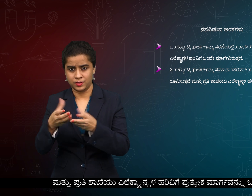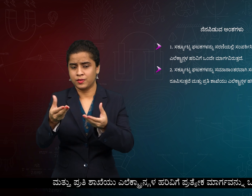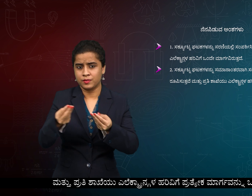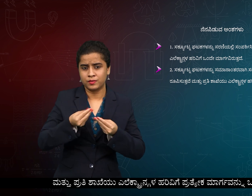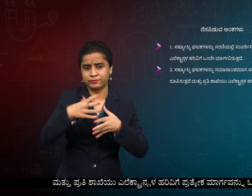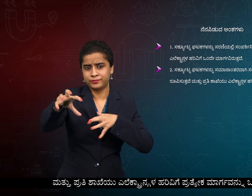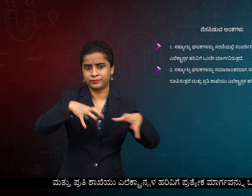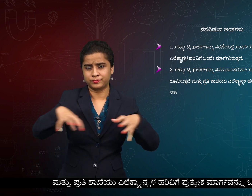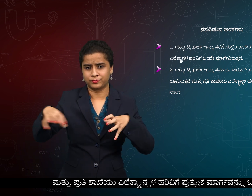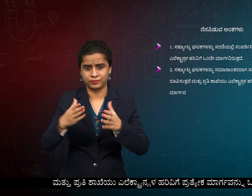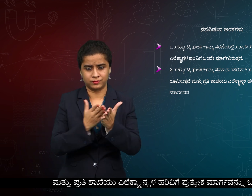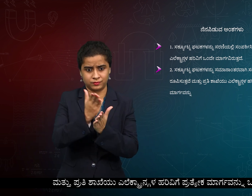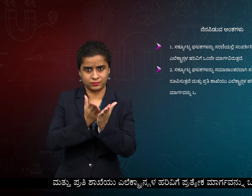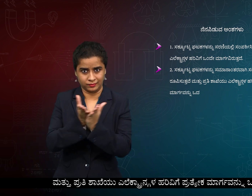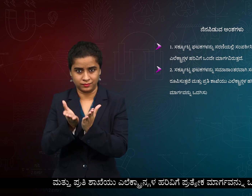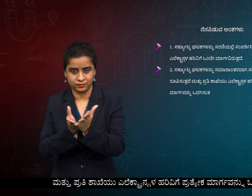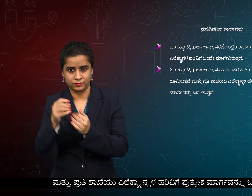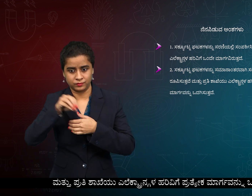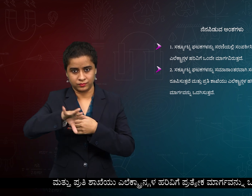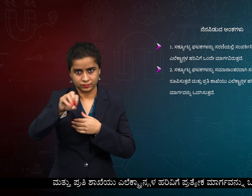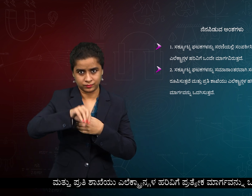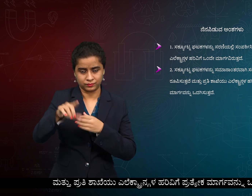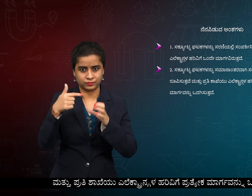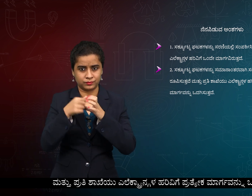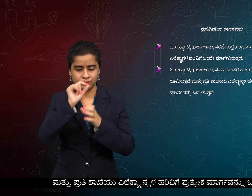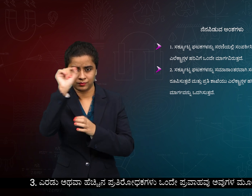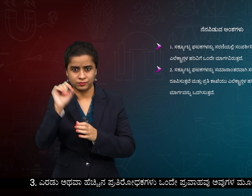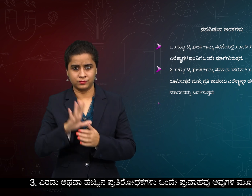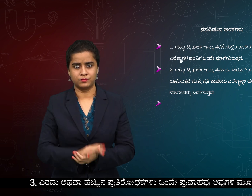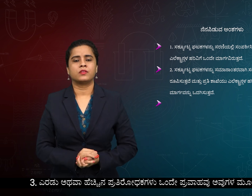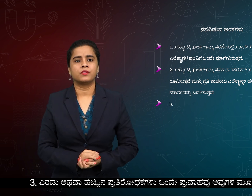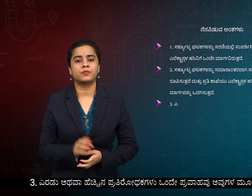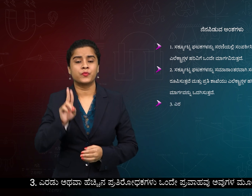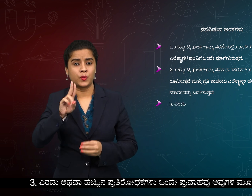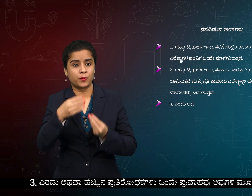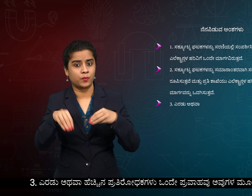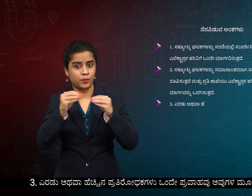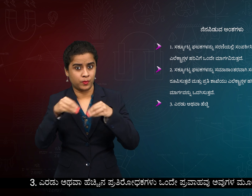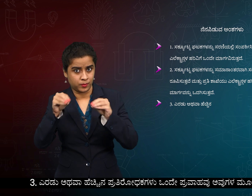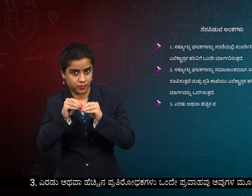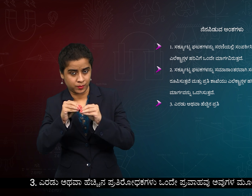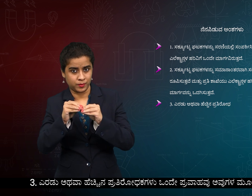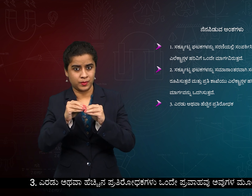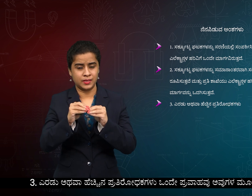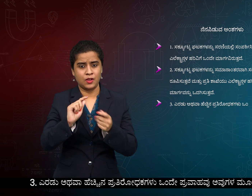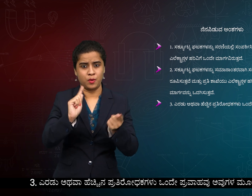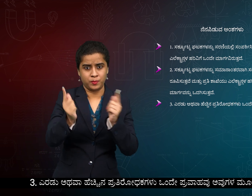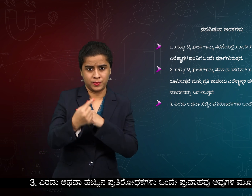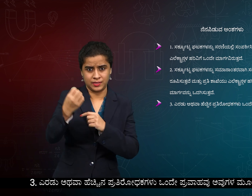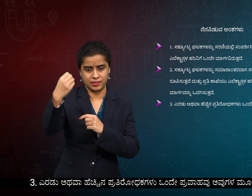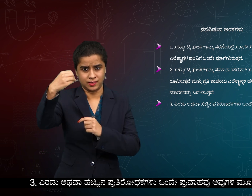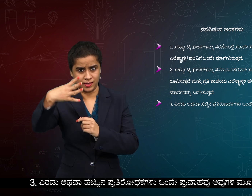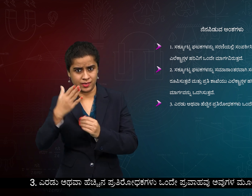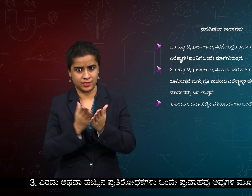ಶಾಖೆಯು ಎಲೆಕ್ಟ್ರಾನ್ಗಳ ಹರಿವಿಗೆ ಪ್ರತ್ಯೇಕ ಮಾರ್ಗವನ್ನು ಒದಗಿಸುತ್ತದೆ. 3. 2 ಅಥವಾ ಹೆಚ್ಚಿನ ಪ್ರತಿರೋಧಗಳು